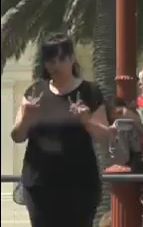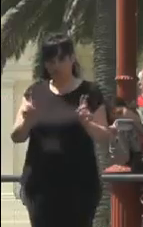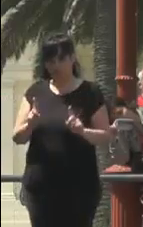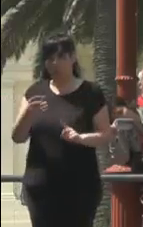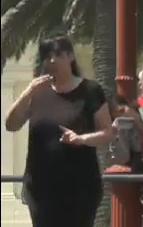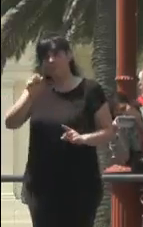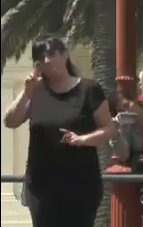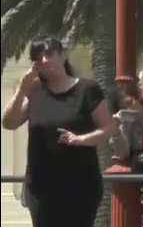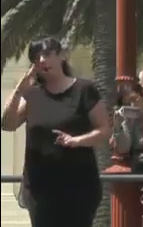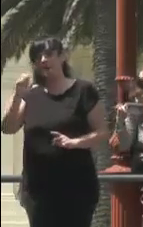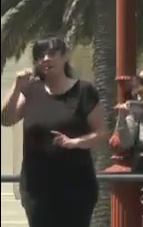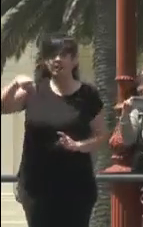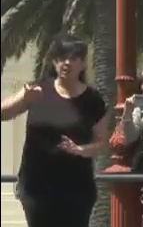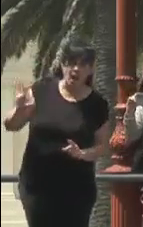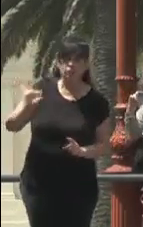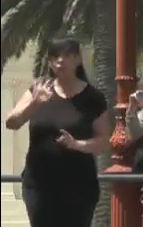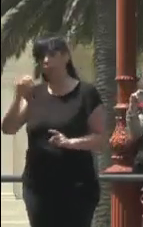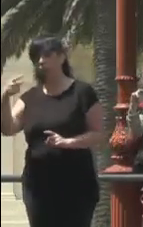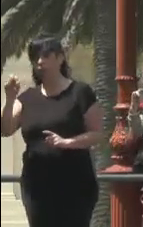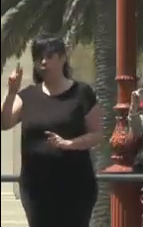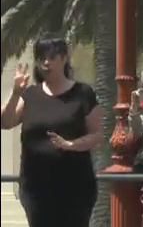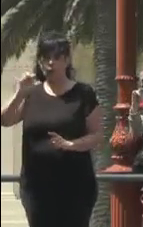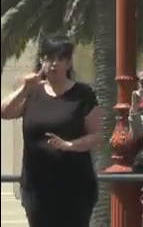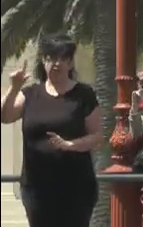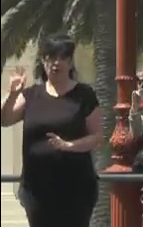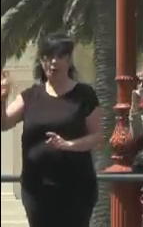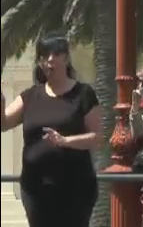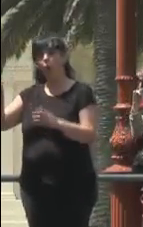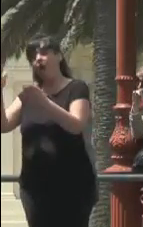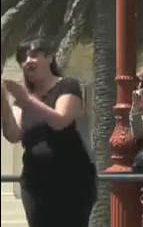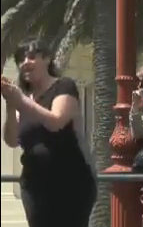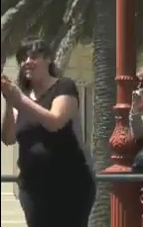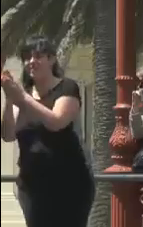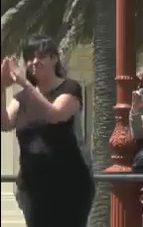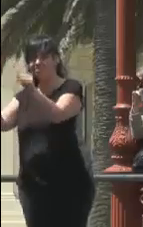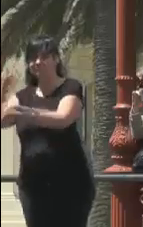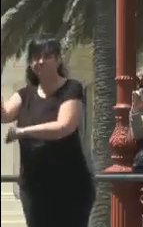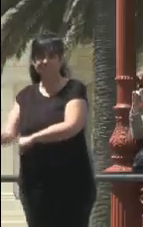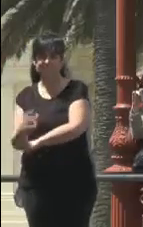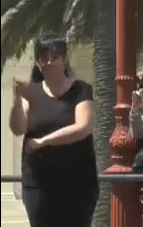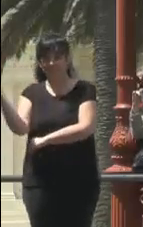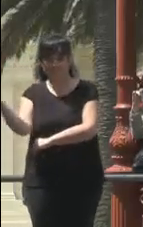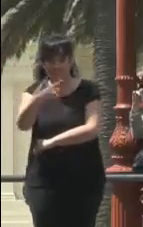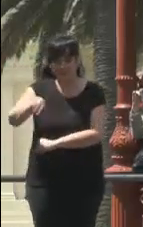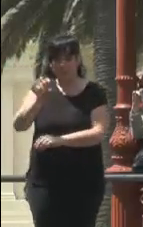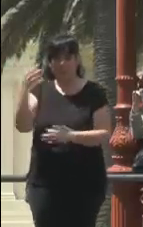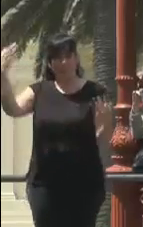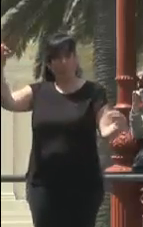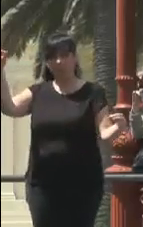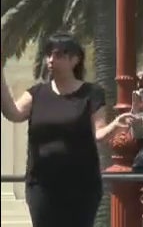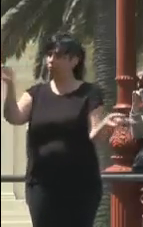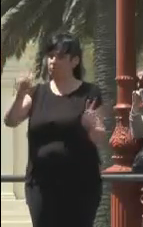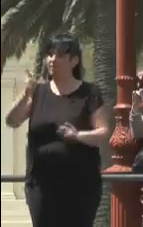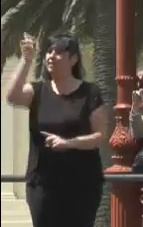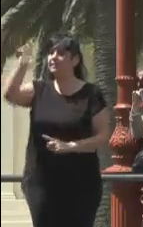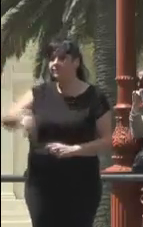de la Gürtel o de lo que los otros también es el ERE en la Andalucía, no se trata solo de ese tipo de corrupción, se trata de la necesidad de hablar también